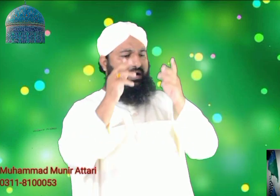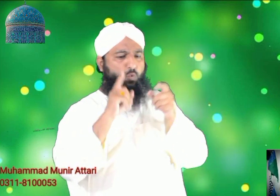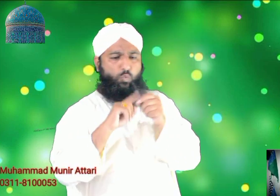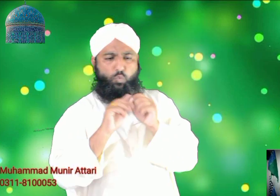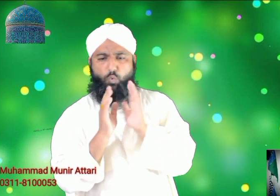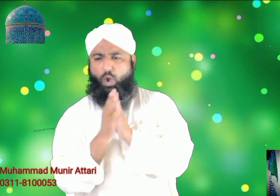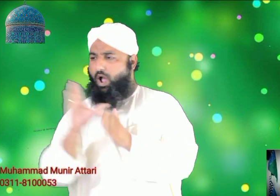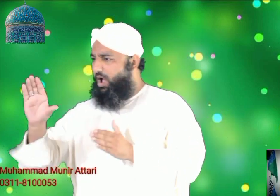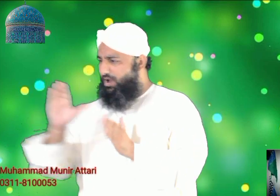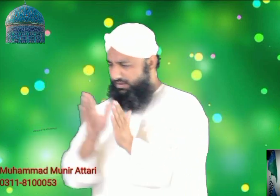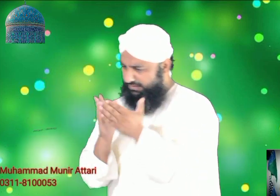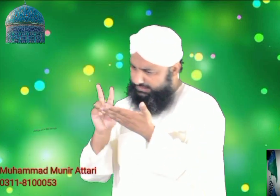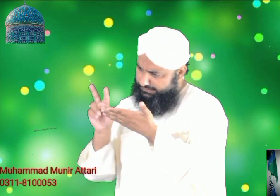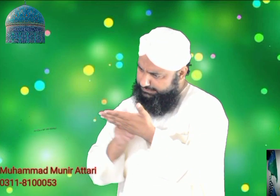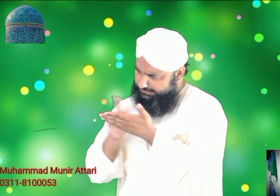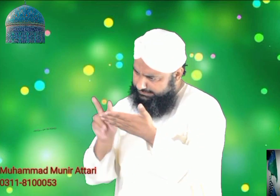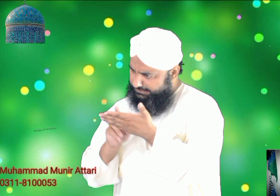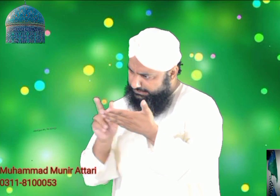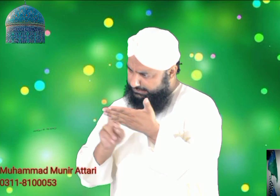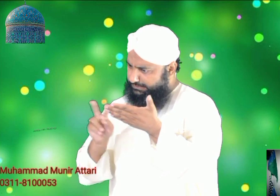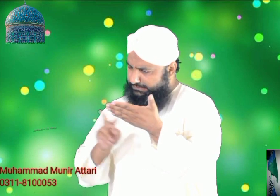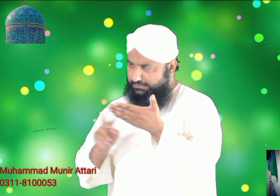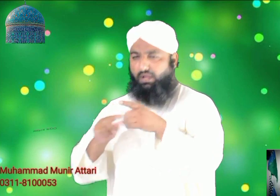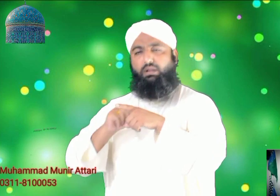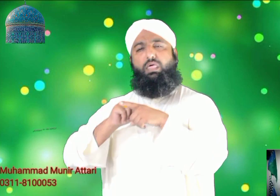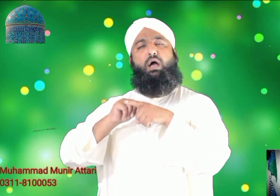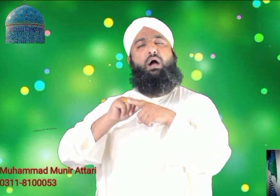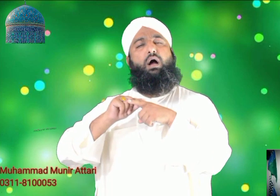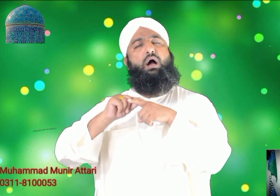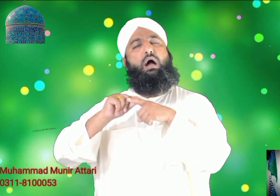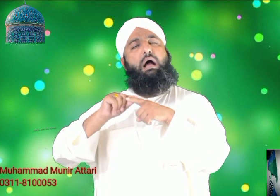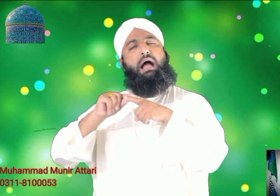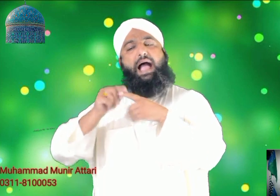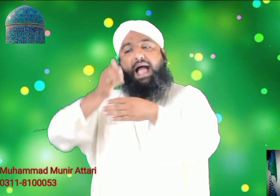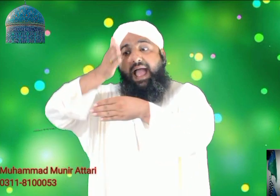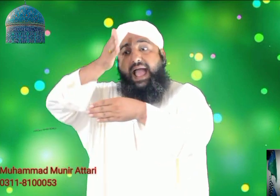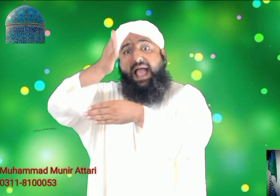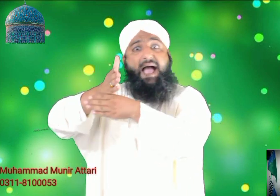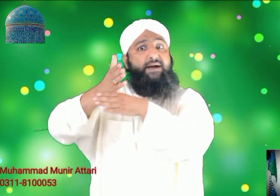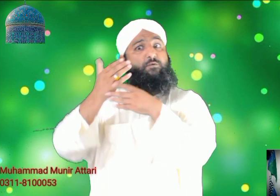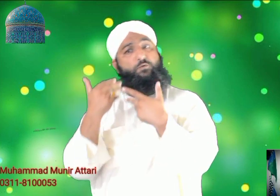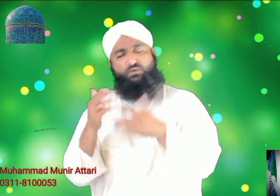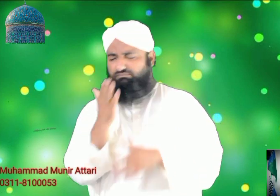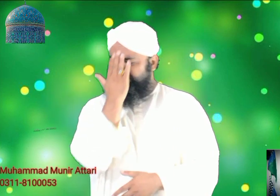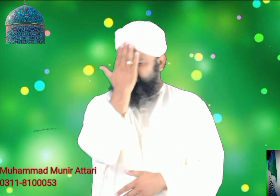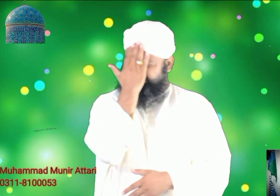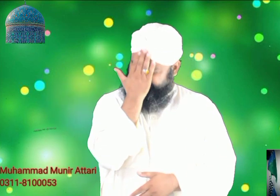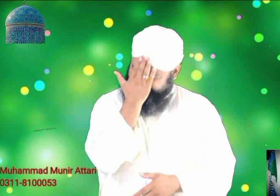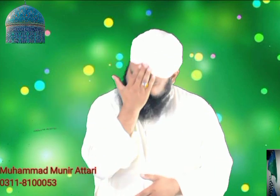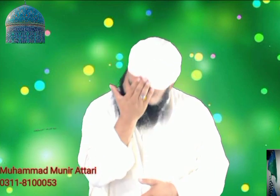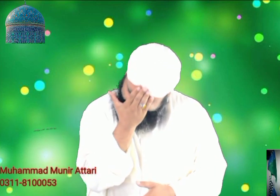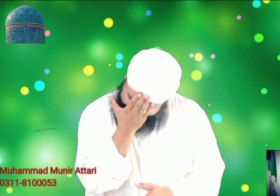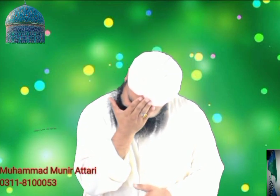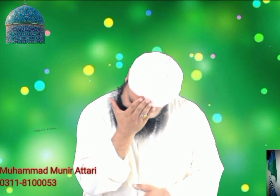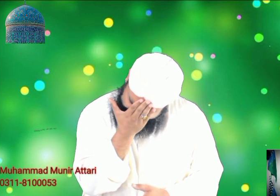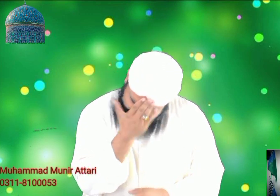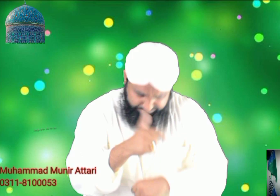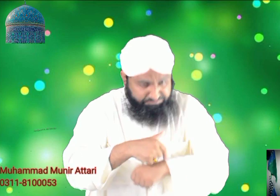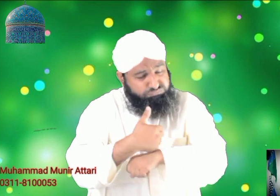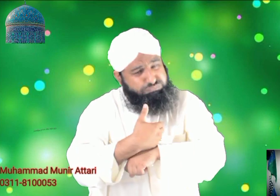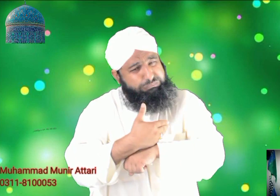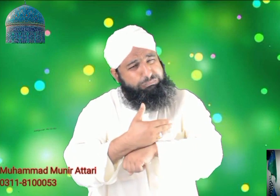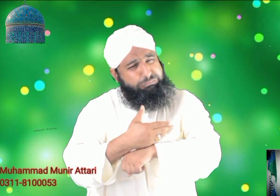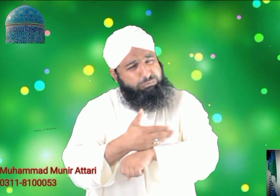یہاں تک کہ رات کا دوسرا حصہ بھی گزر جاتا، پھر طویل سجدے کرتے، اپنے چہرے کو زمین پر رکھتے، تہجد عطا